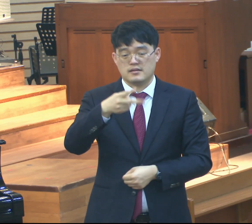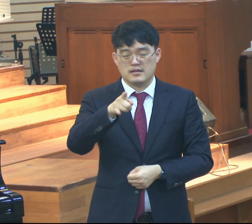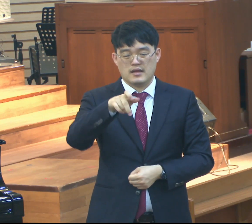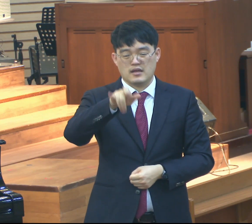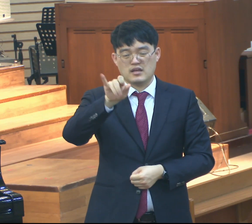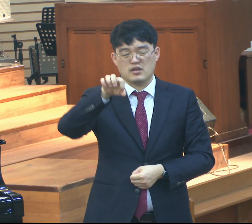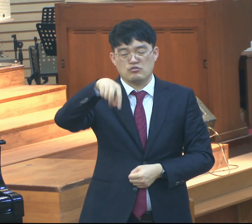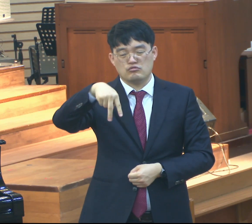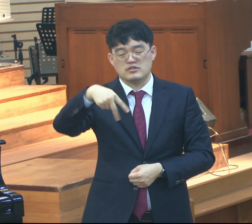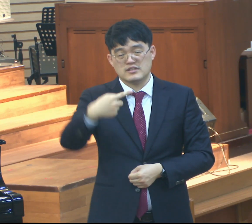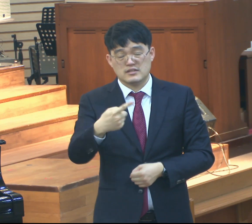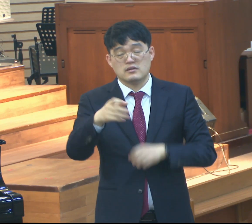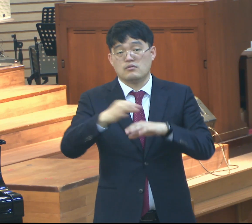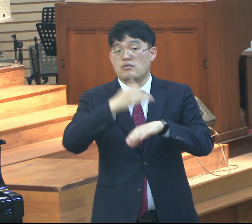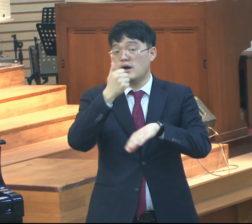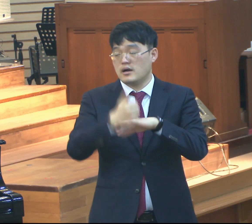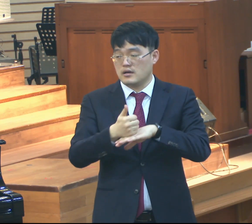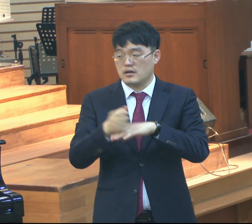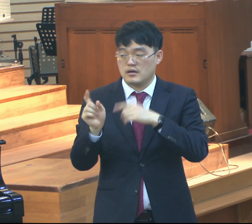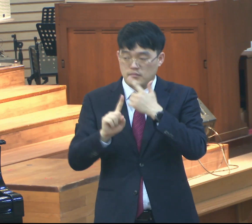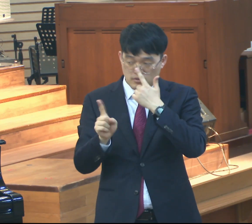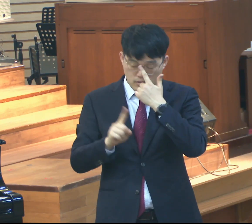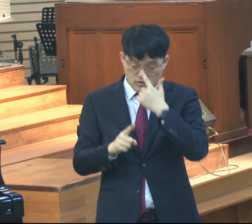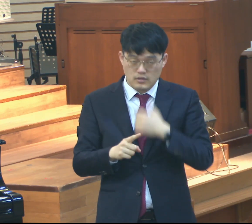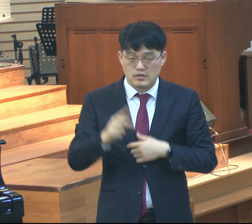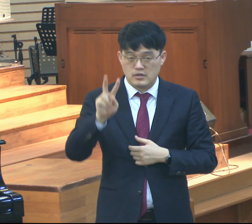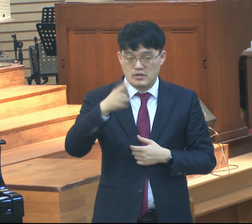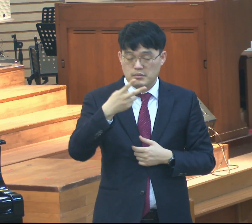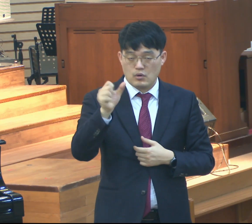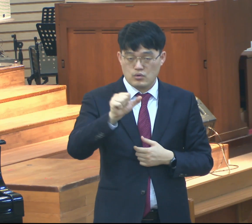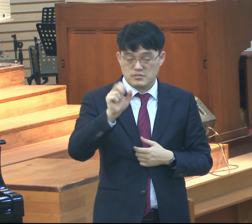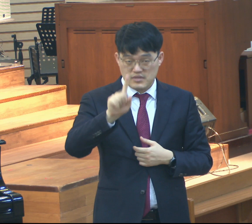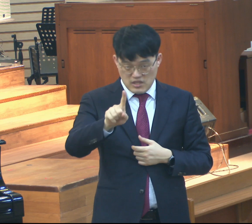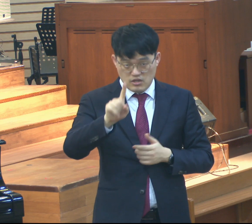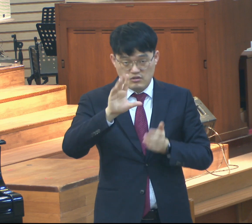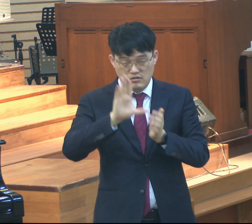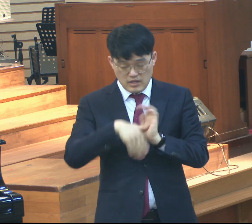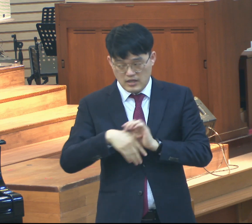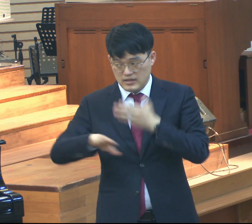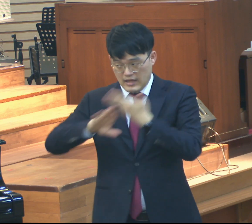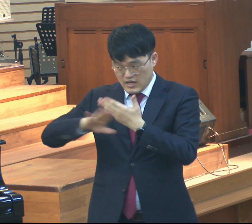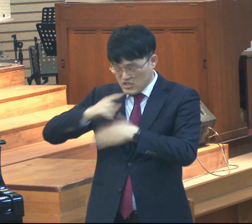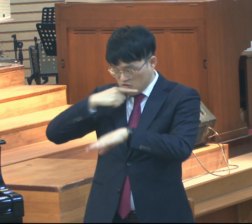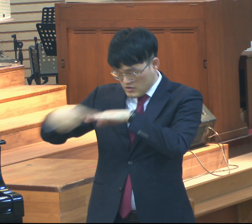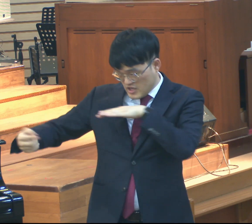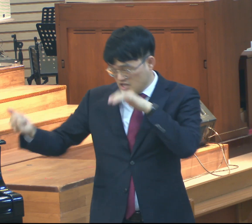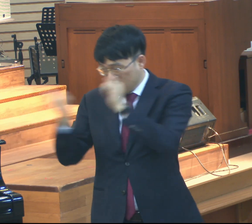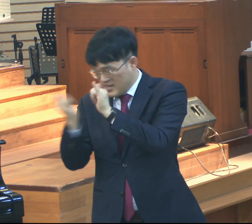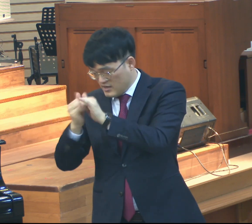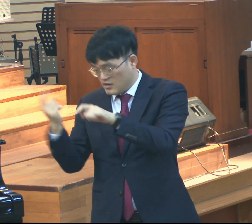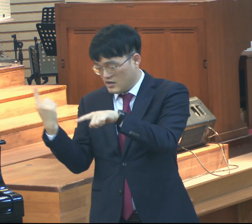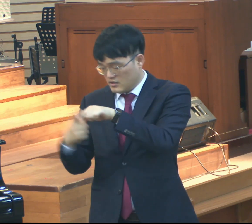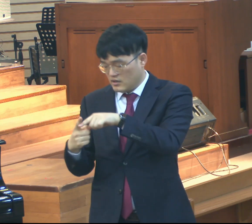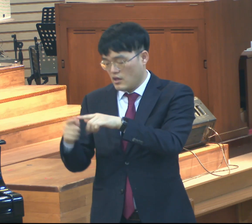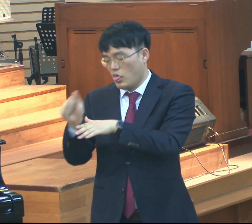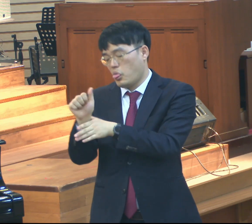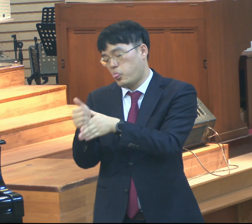않았습니다. 주 251년 고트족과 전투를 하다가 늪지대에서 죽었고 그의 시신을 수습하지 못하는